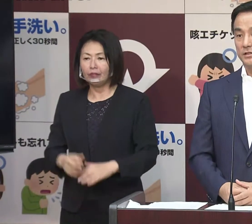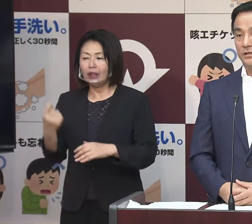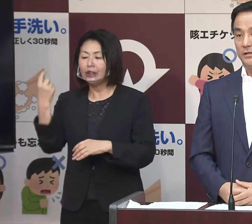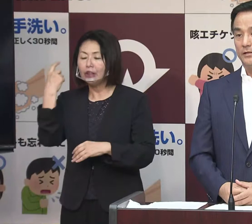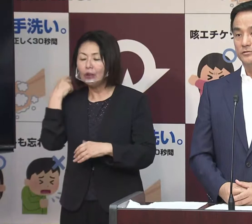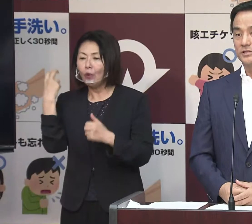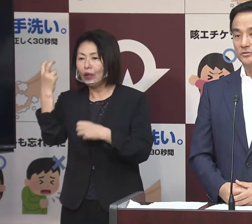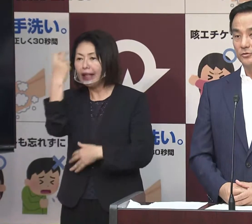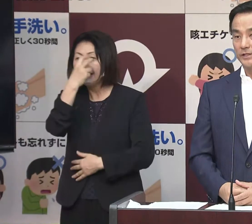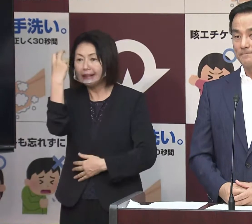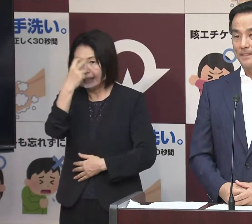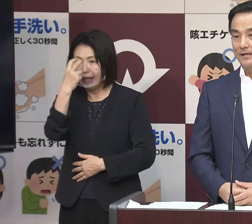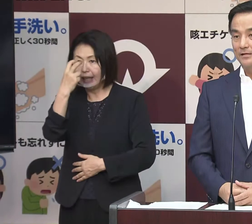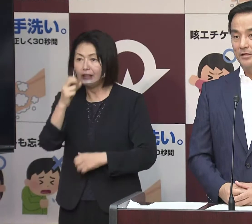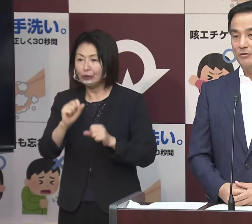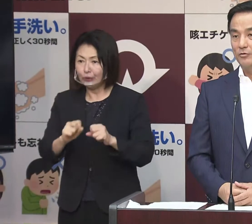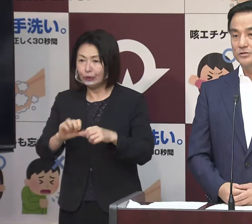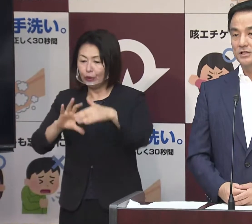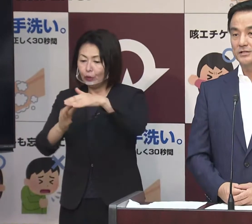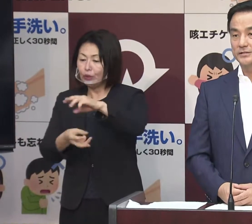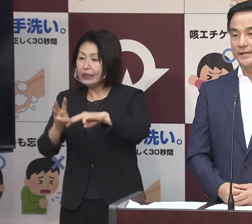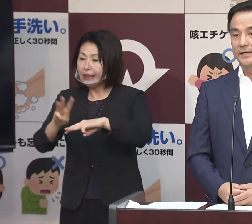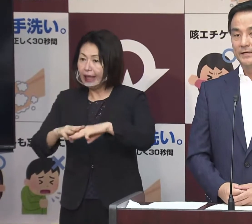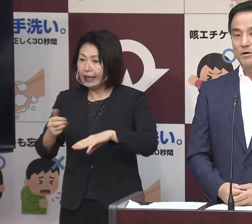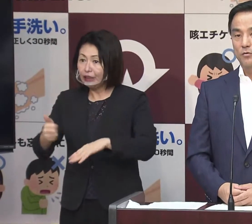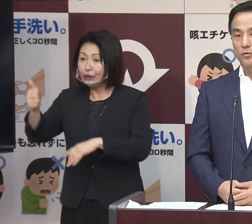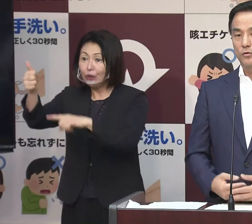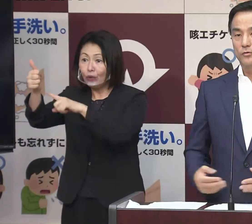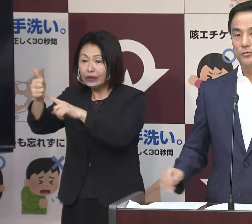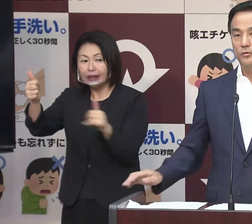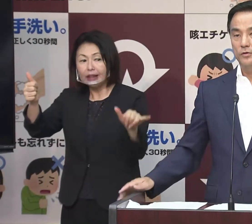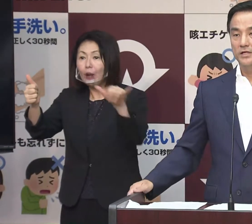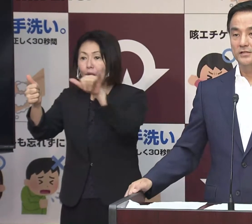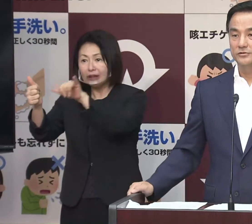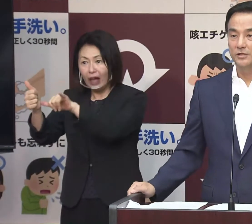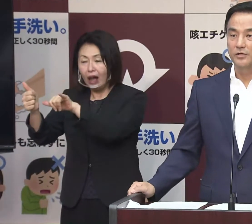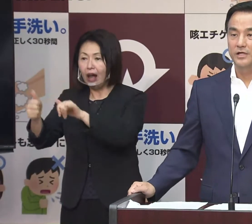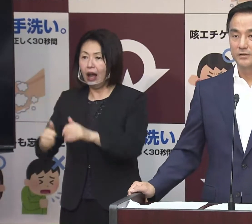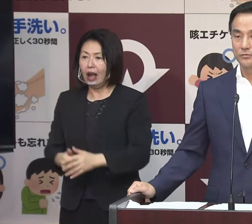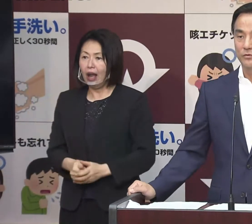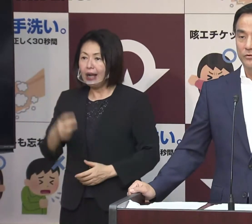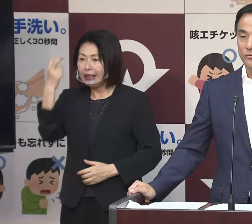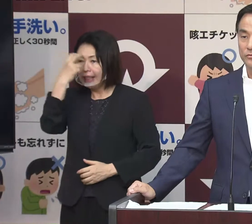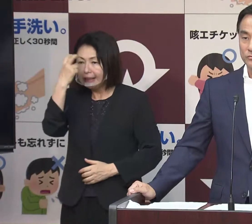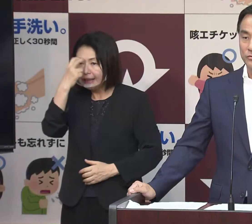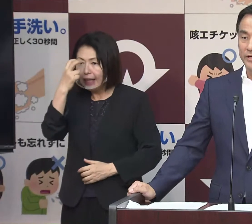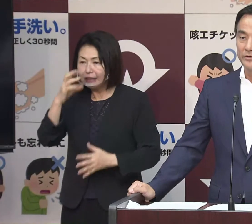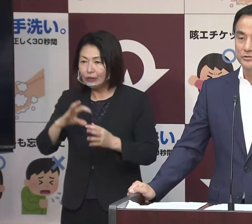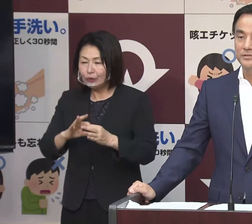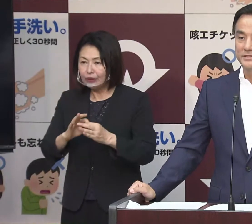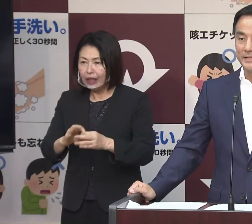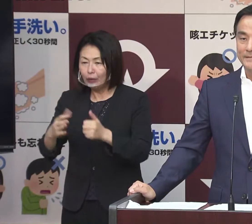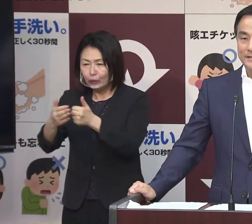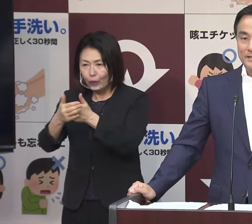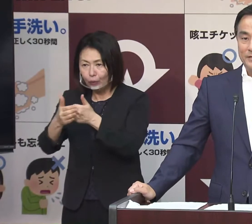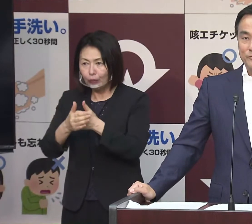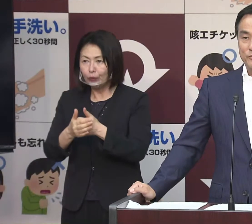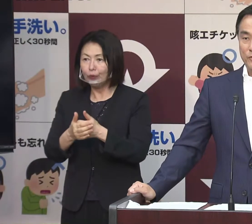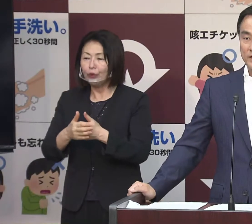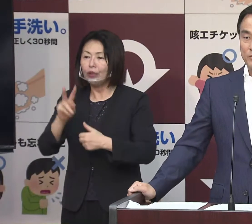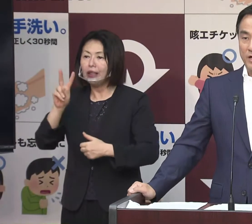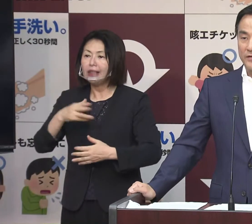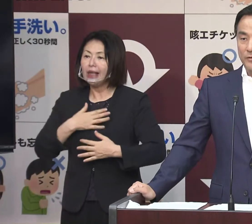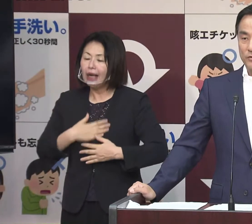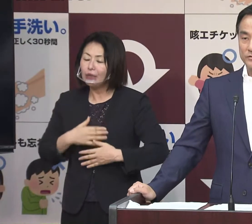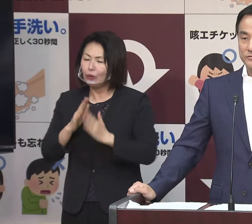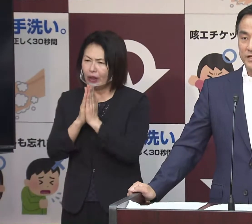私藤田市長に電話をしてですね、まあ、この検査についての理解と協力のお願いをしました。これ